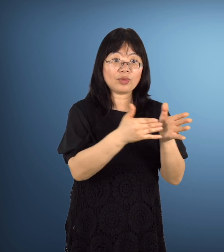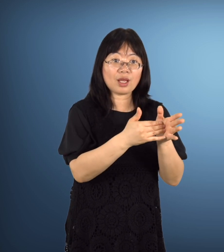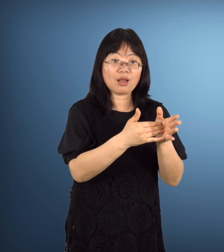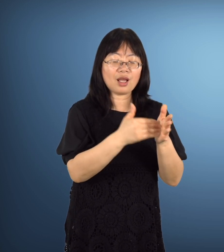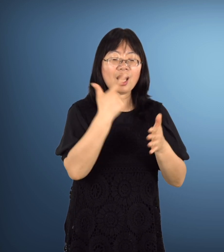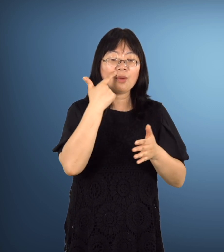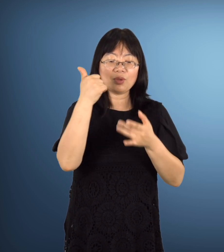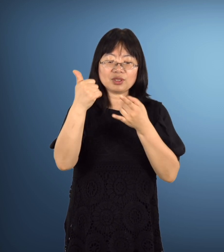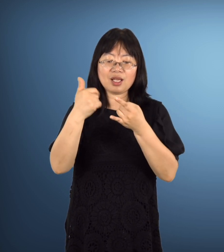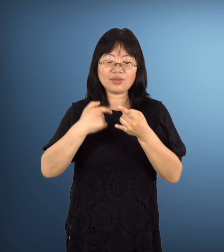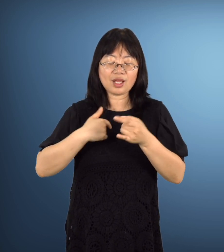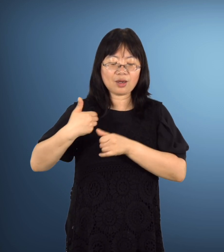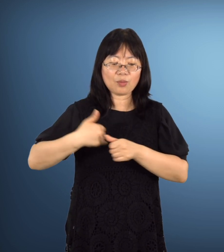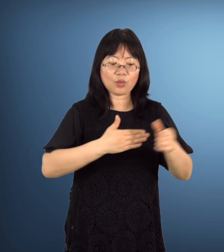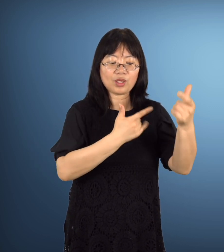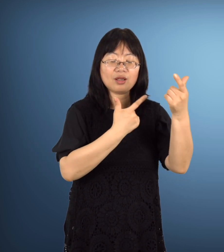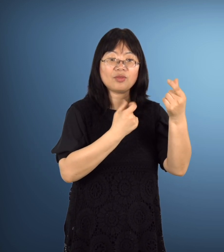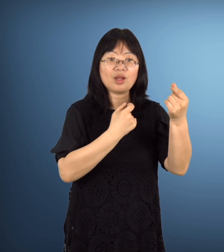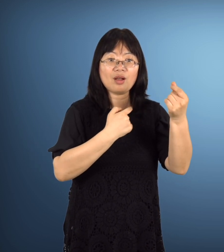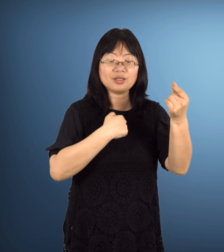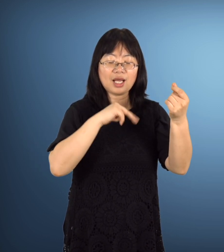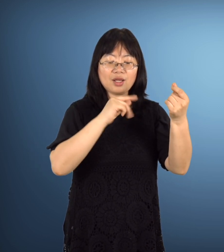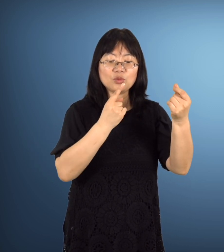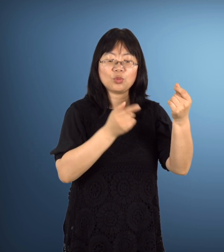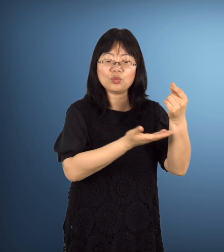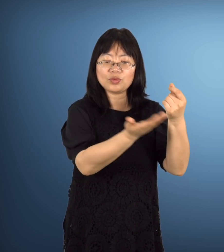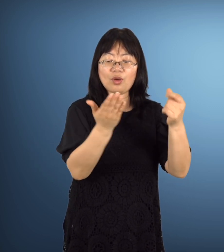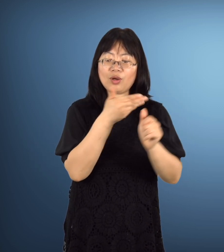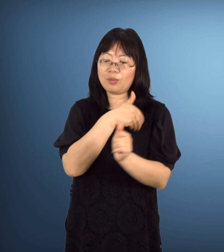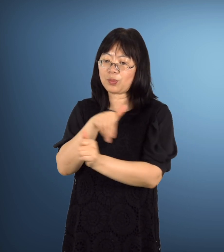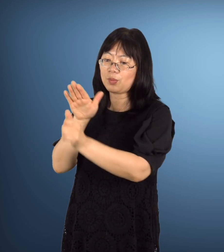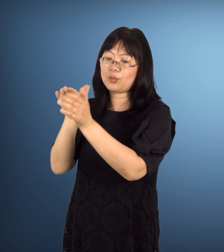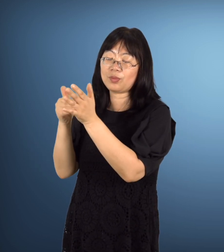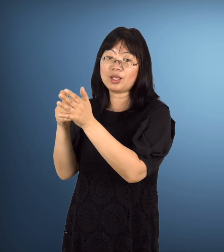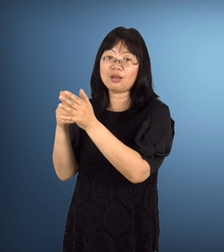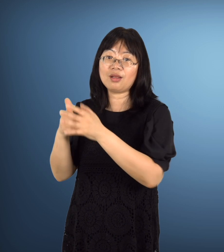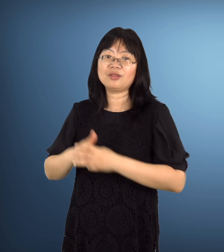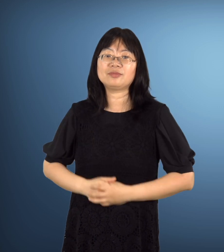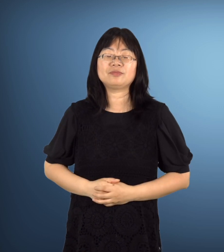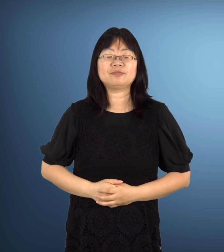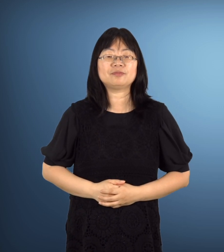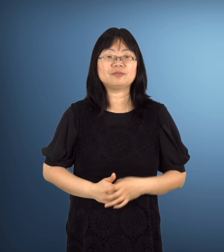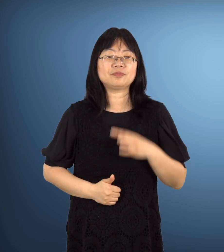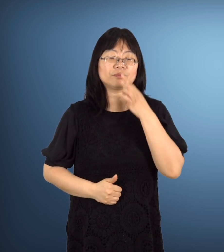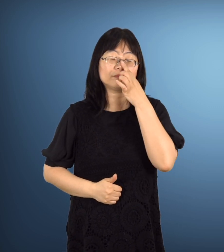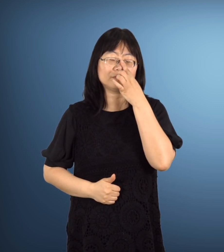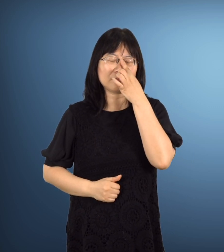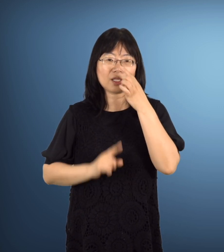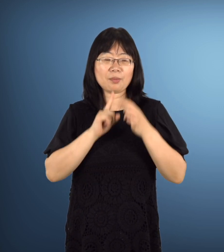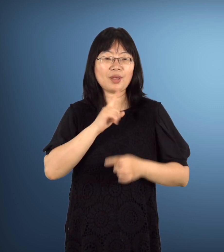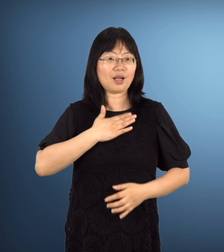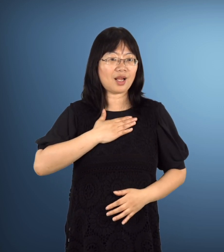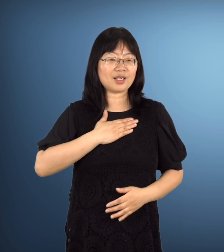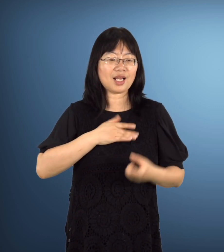있을지어다. 아버지께서 나를 보내신 것 같이 나도 너희를 보내노라. 이게 뭘 얘기하는지